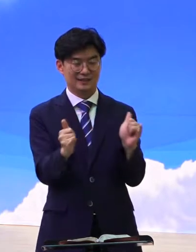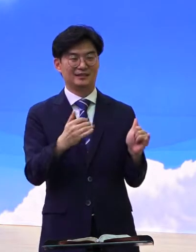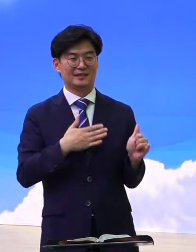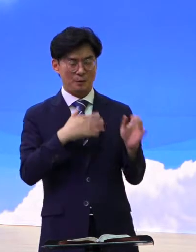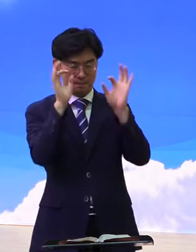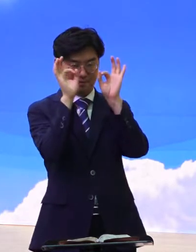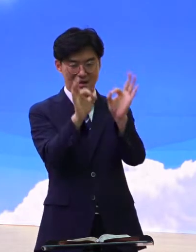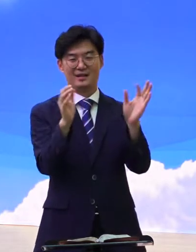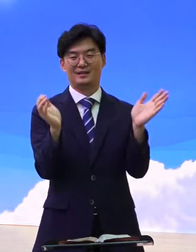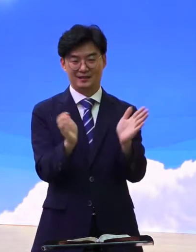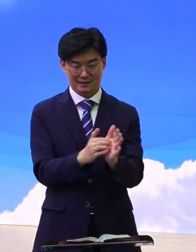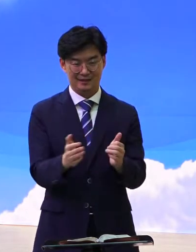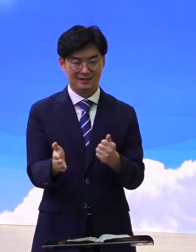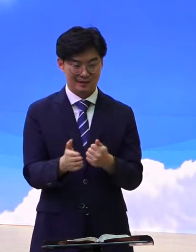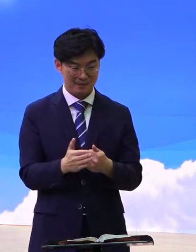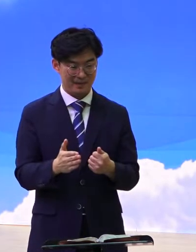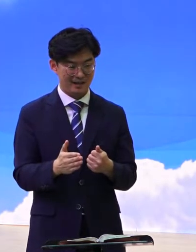담대했습니다.